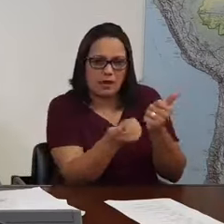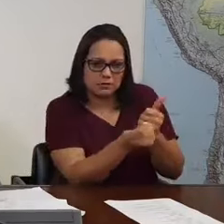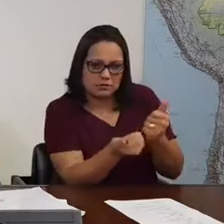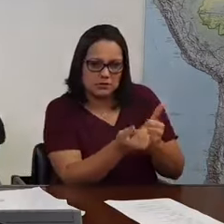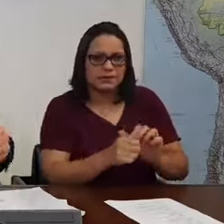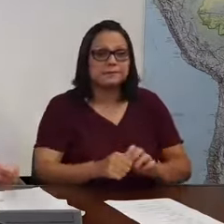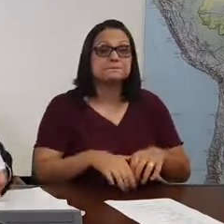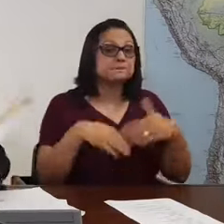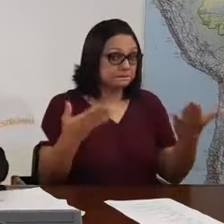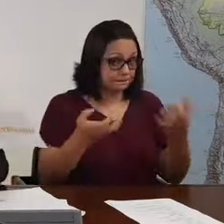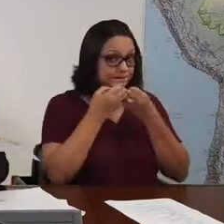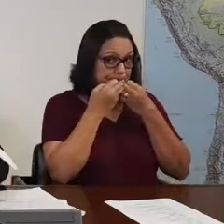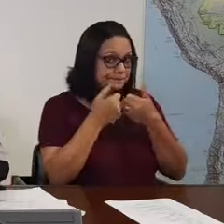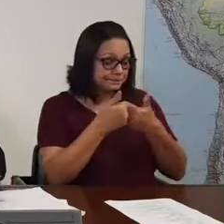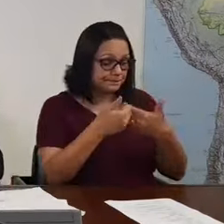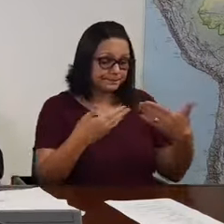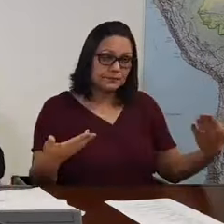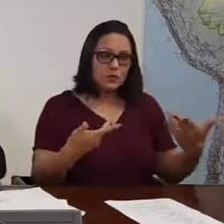nós inovamos